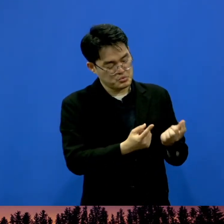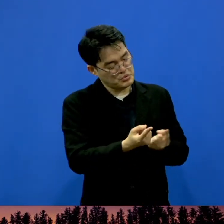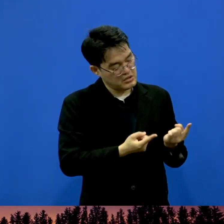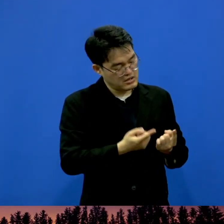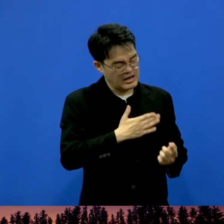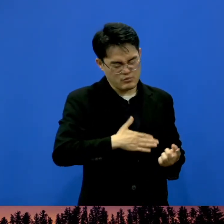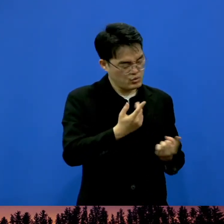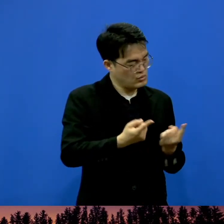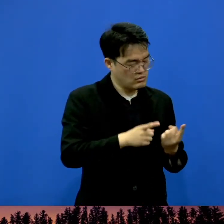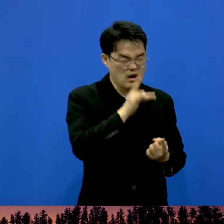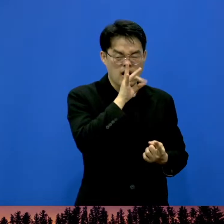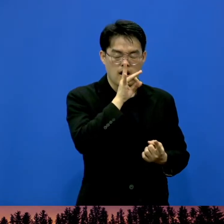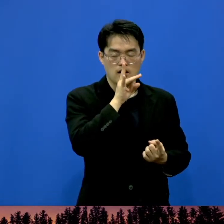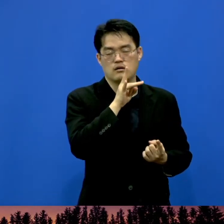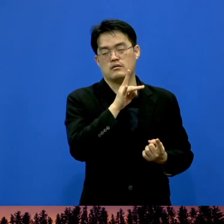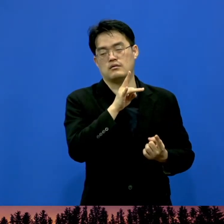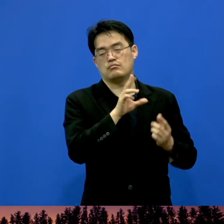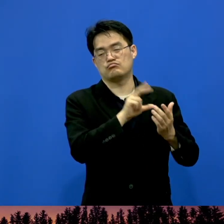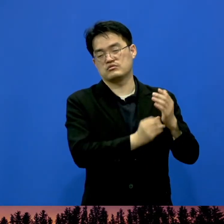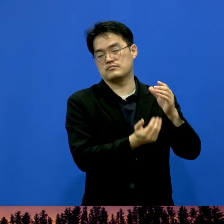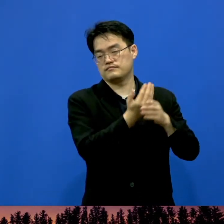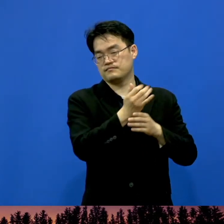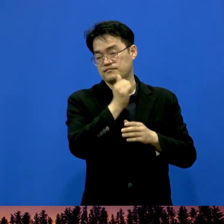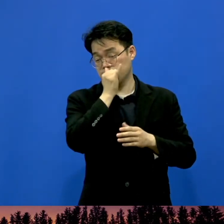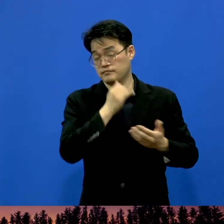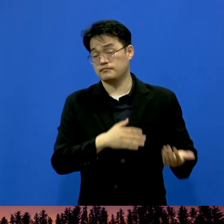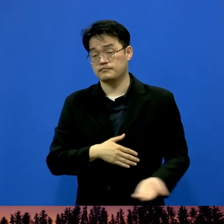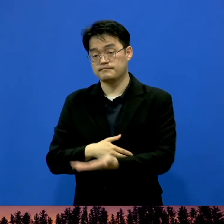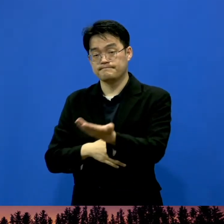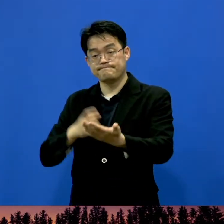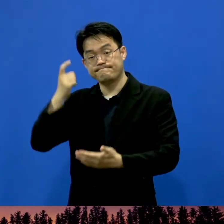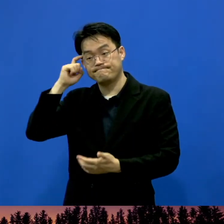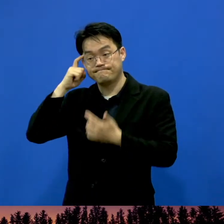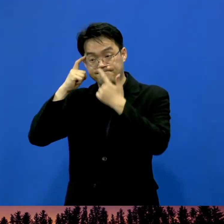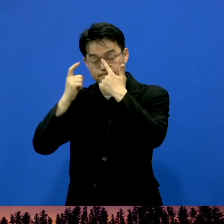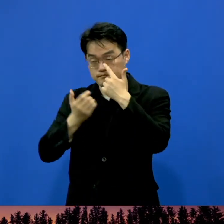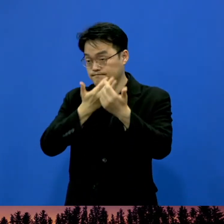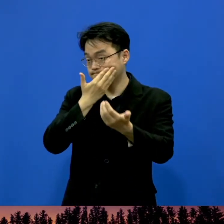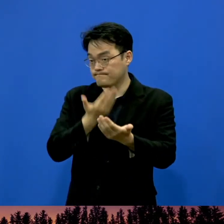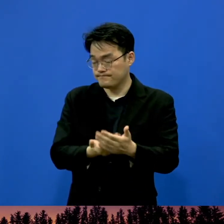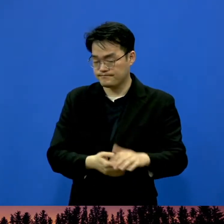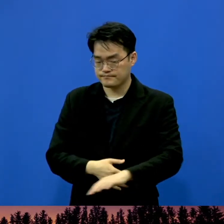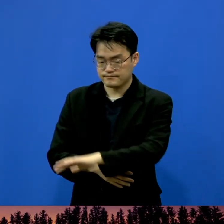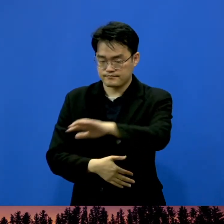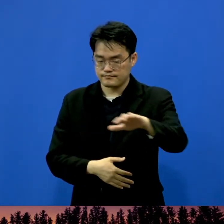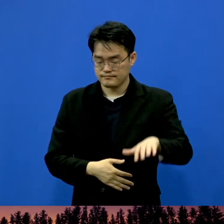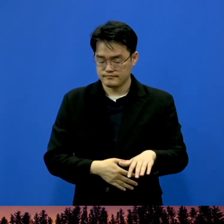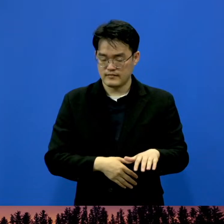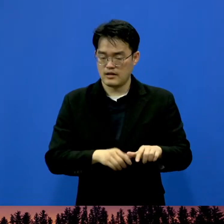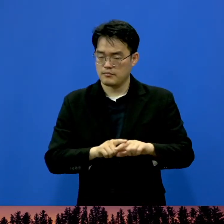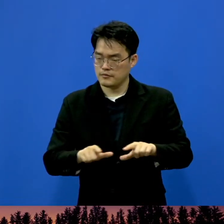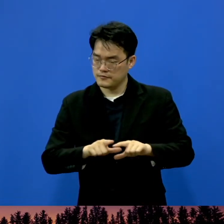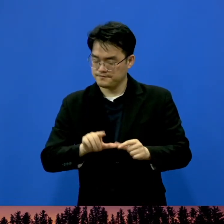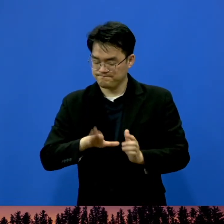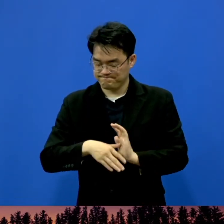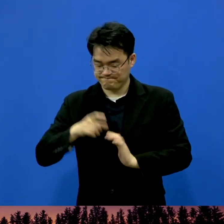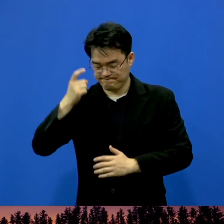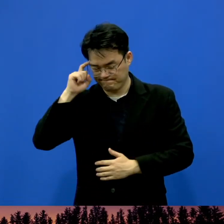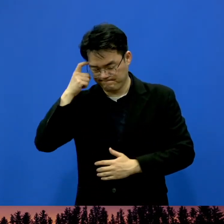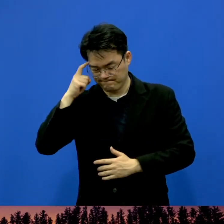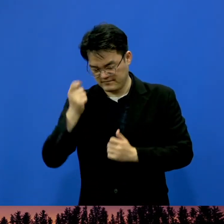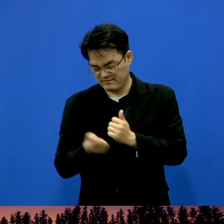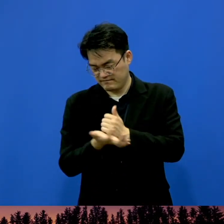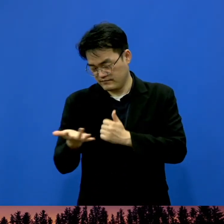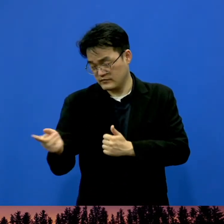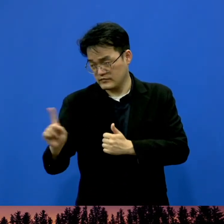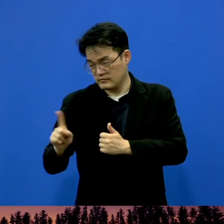거죠. 자, 여러분 생각이 너무 중요한데 평소에 우리의 생각에 어떤 것들이 영향을 주고 있는가 이게 중요해요.